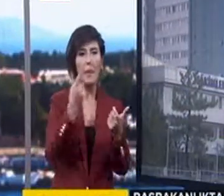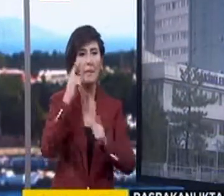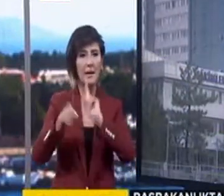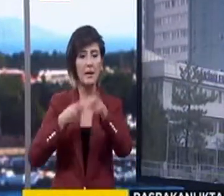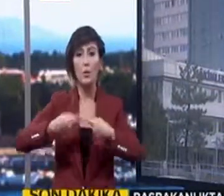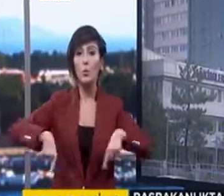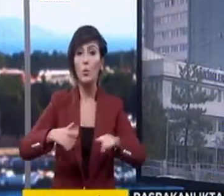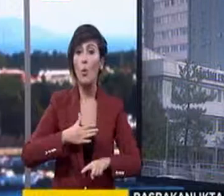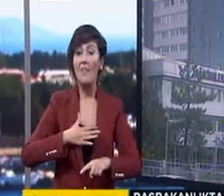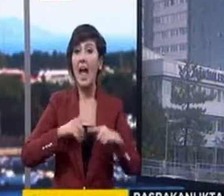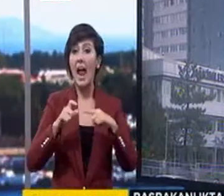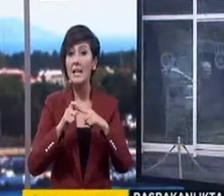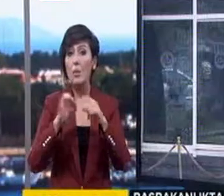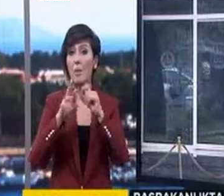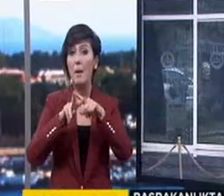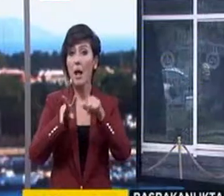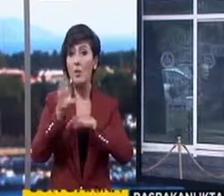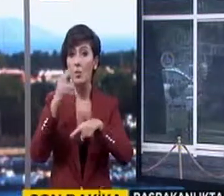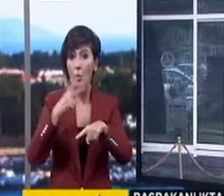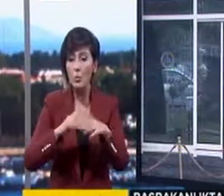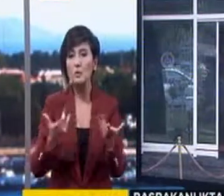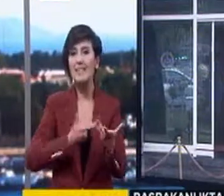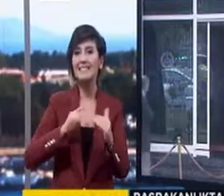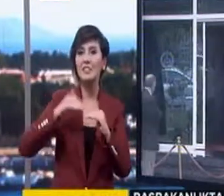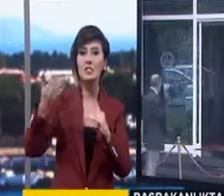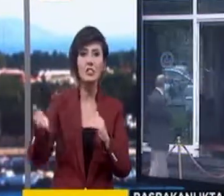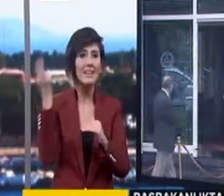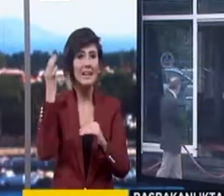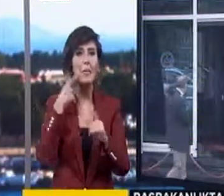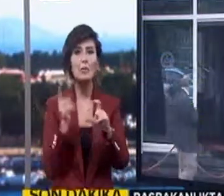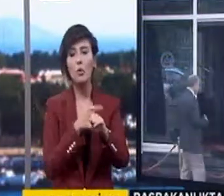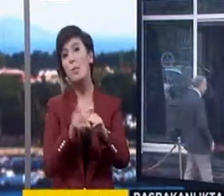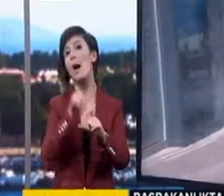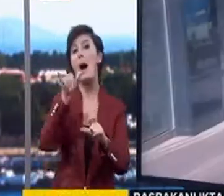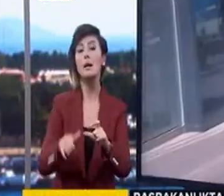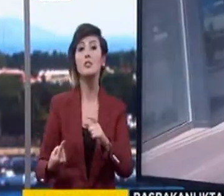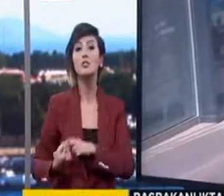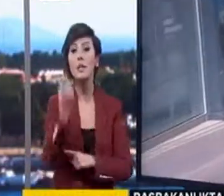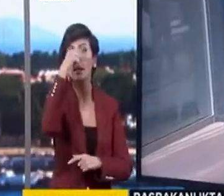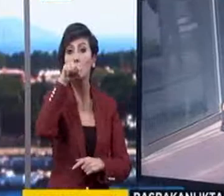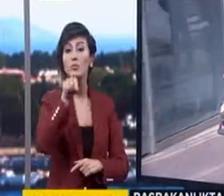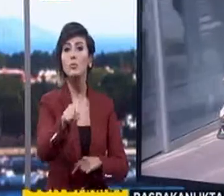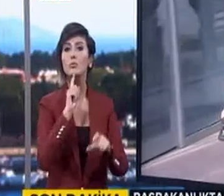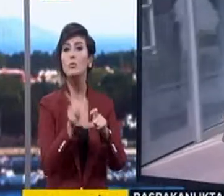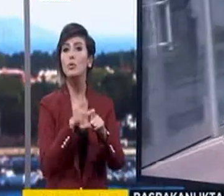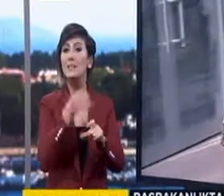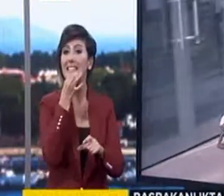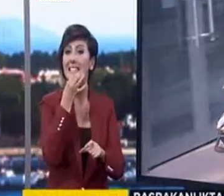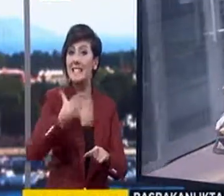önünde Ergenekon, Balyoz ve yasa dışı dinleme soruşturmalarında haklarındaki şikayetler nedeniyle soruşturma izni istenen hakim